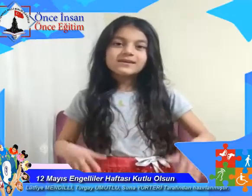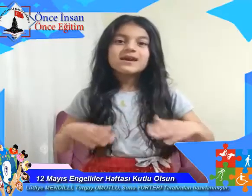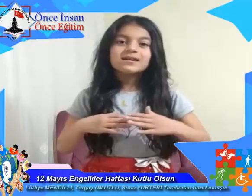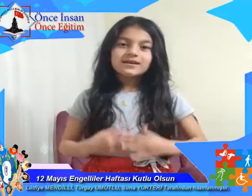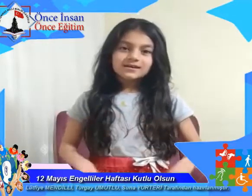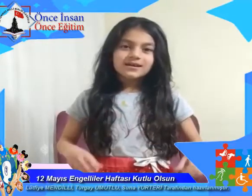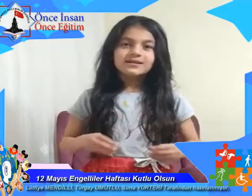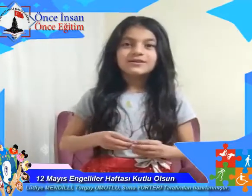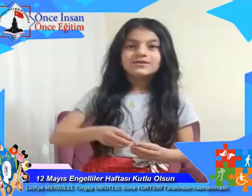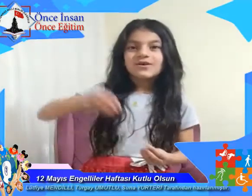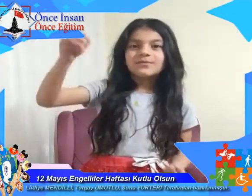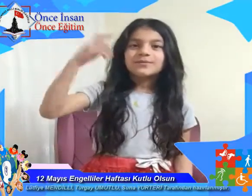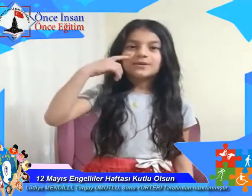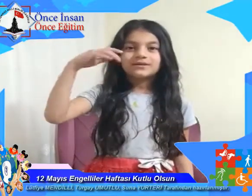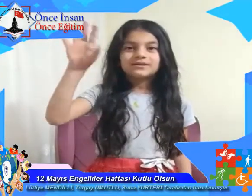Engel engelleri görmemektir.